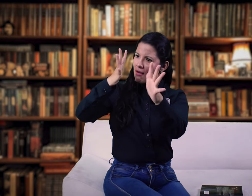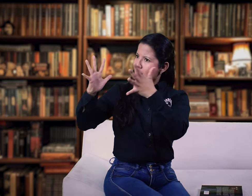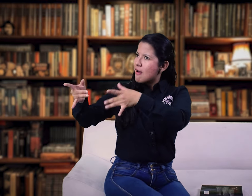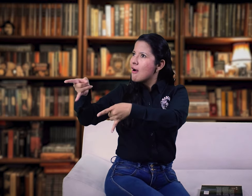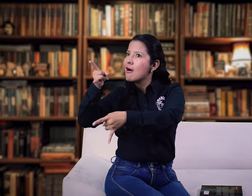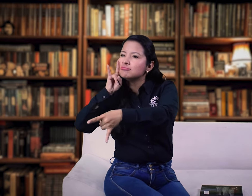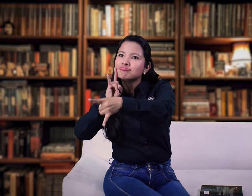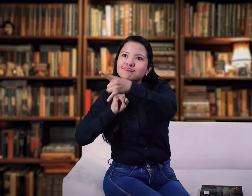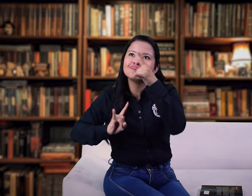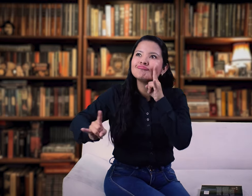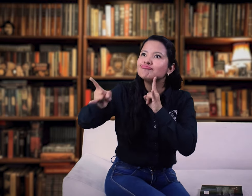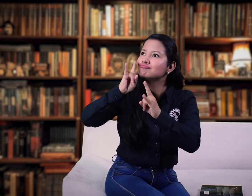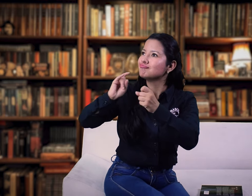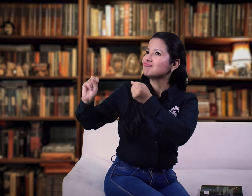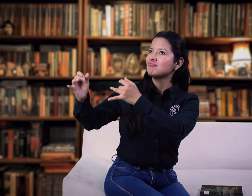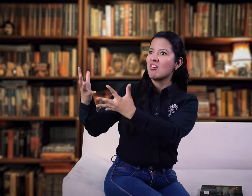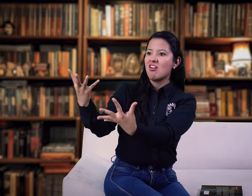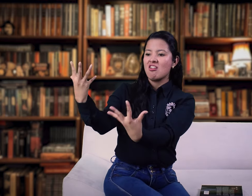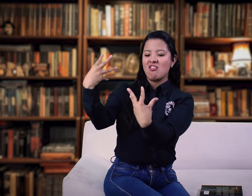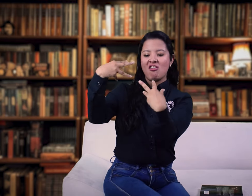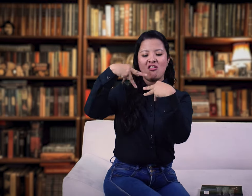Para la adquisición sólida de su primera lengua.